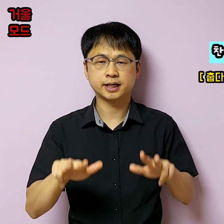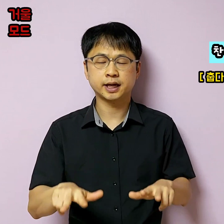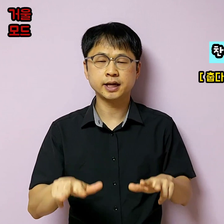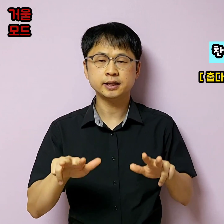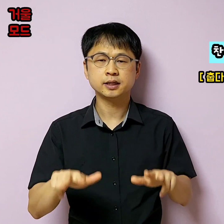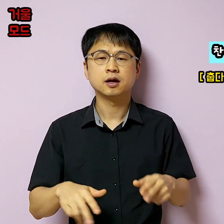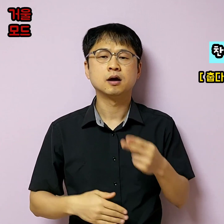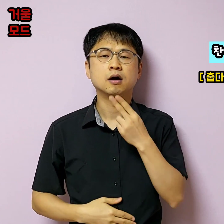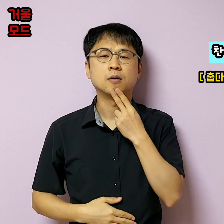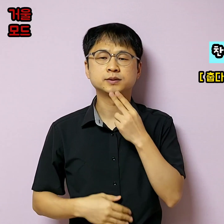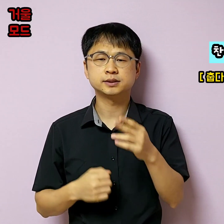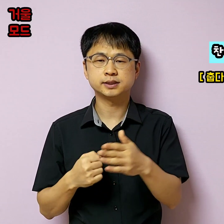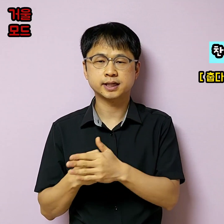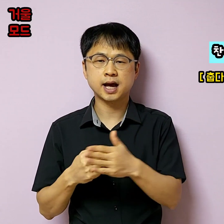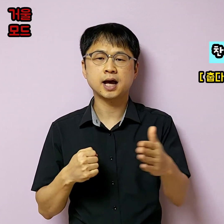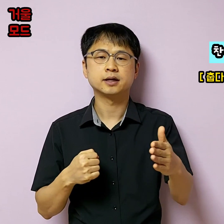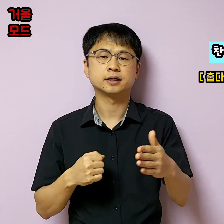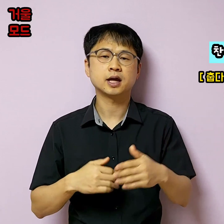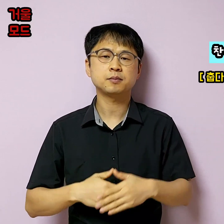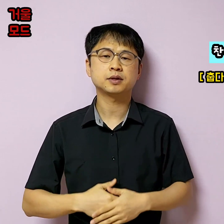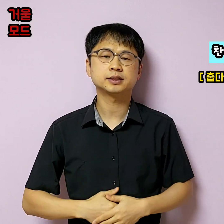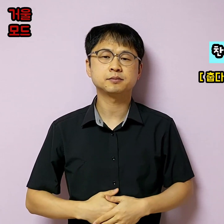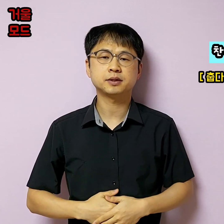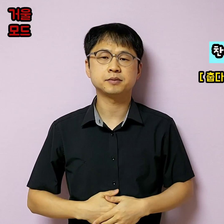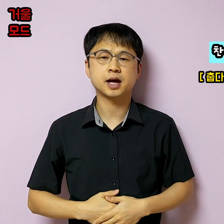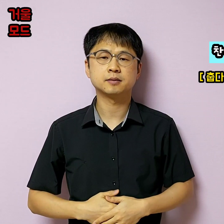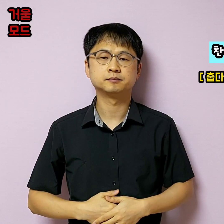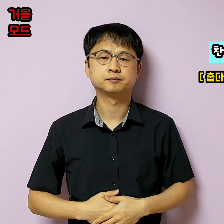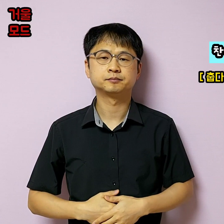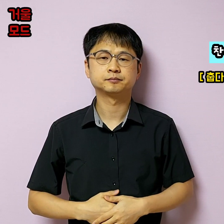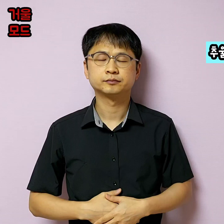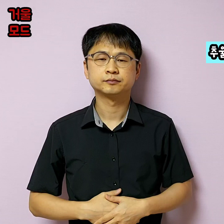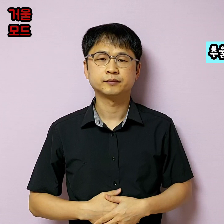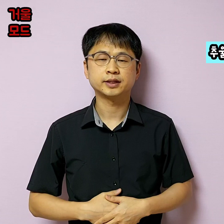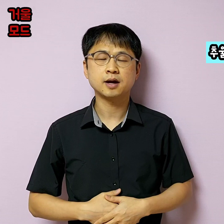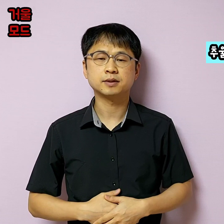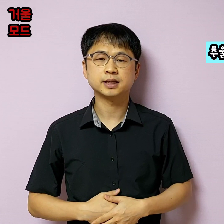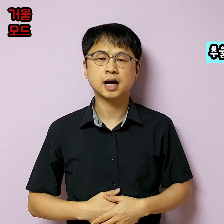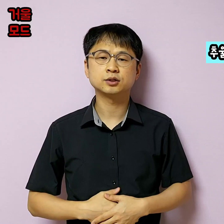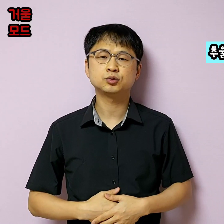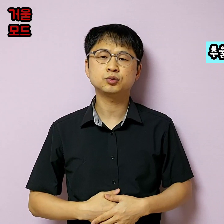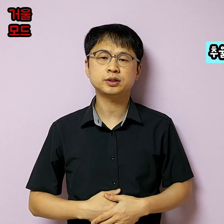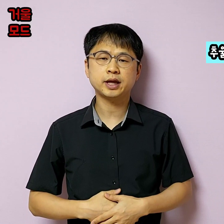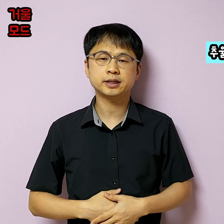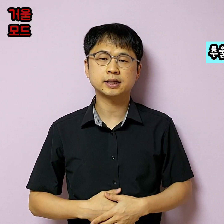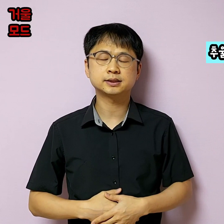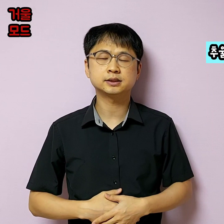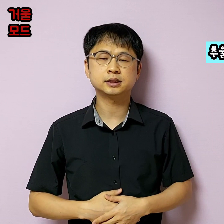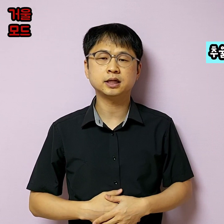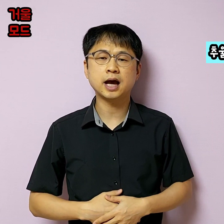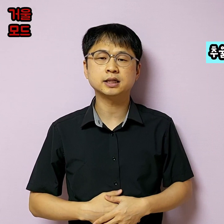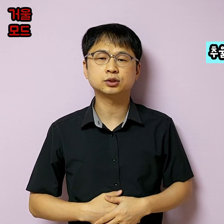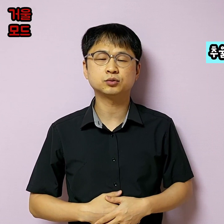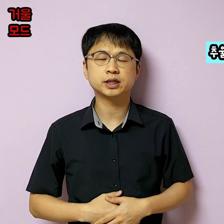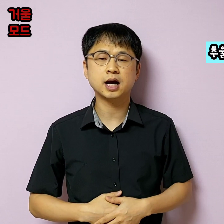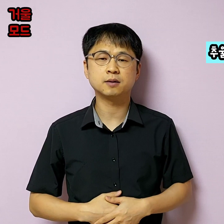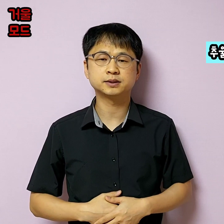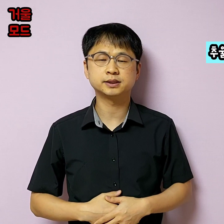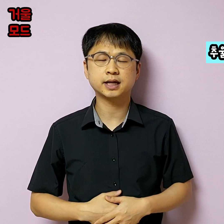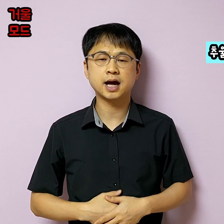네가 이젠 없으니까 이렇게 표현하시면 됩니다. 네, 다음 가사. 추울 때 따스히 안아줄 이가 없으니까